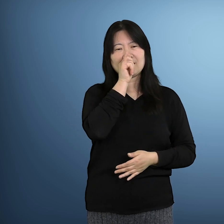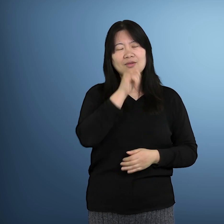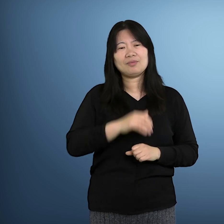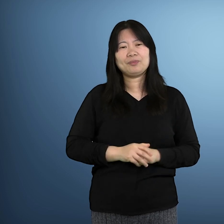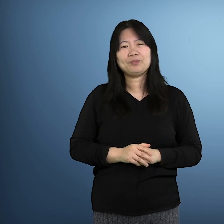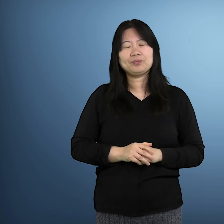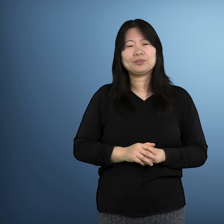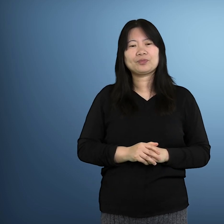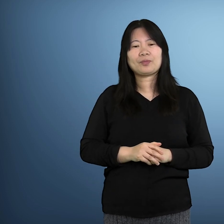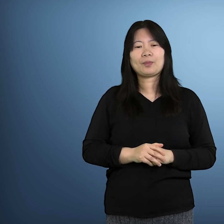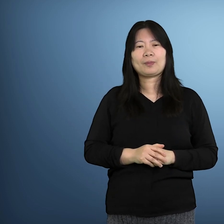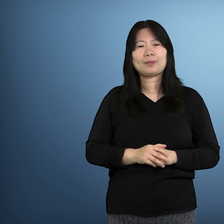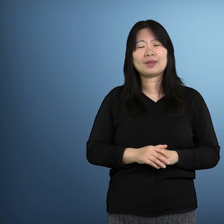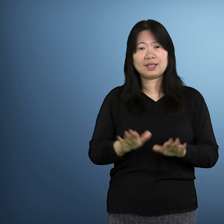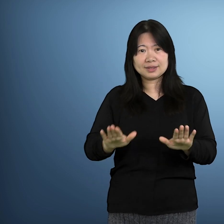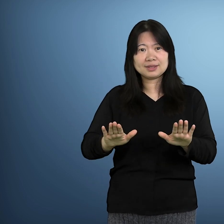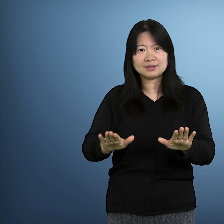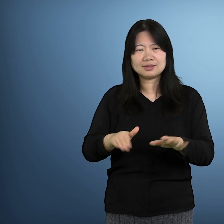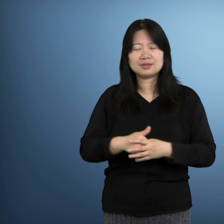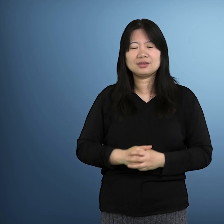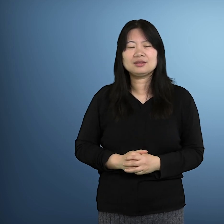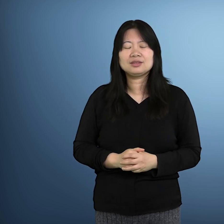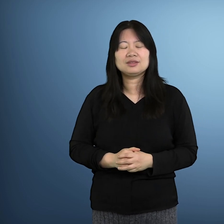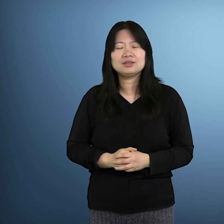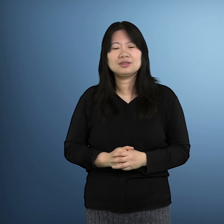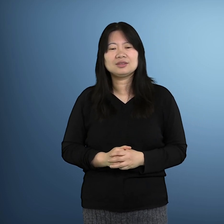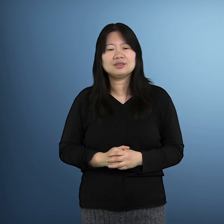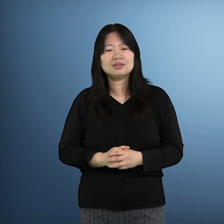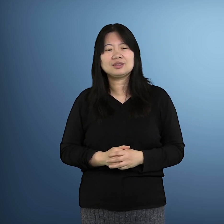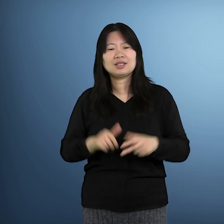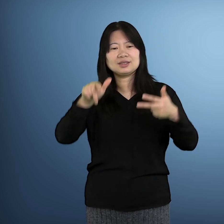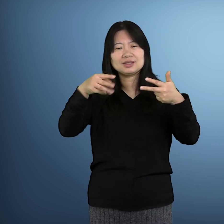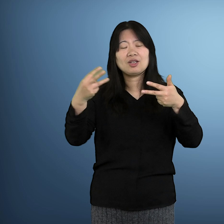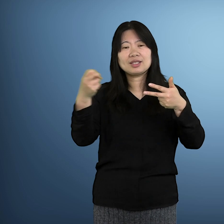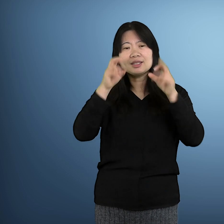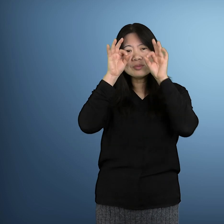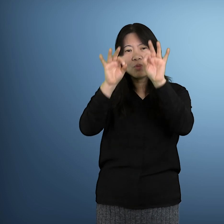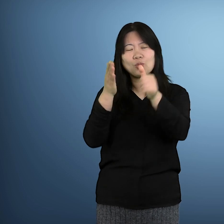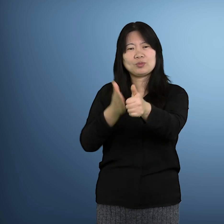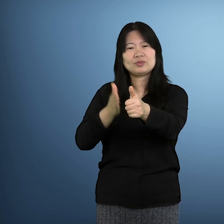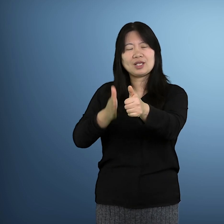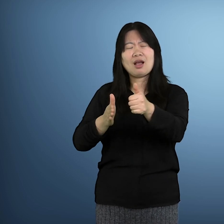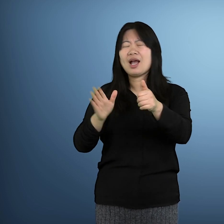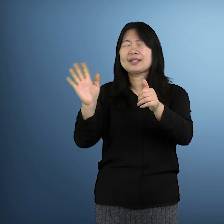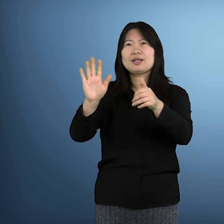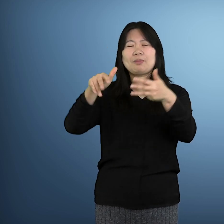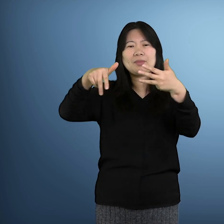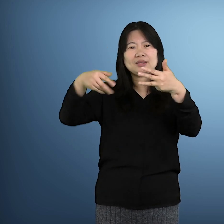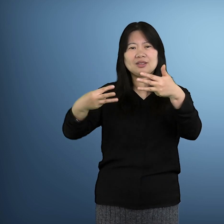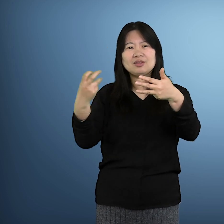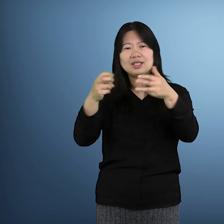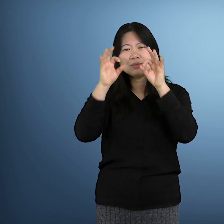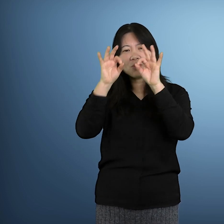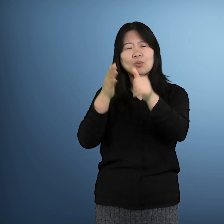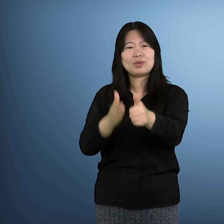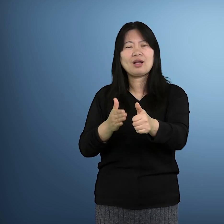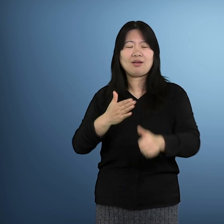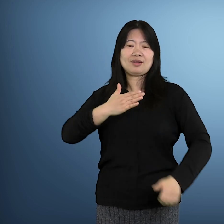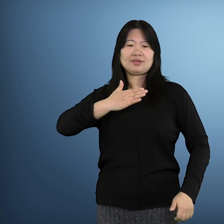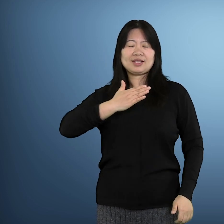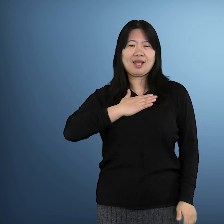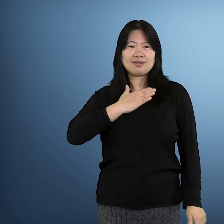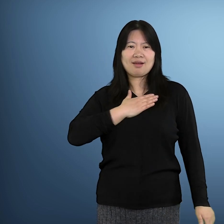그런데 여기 보시면 7절을 다시 보세요. 8절을